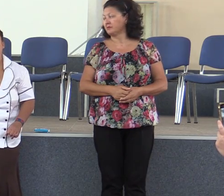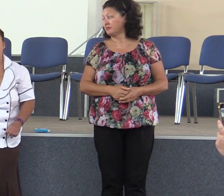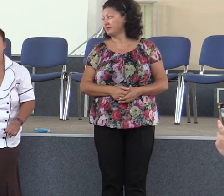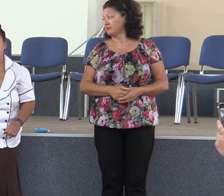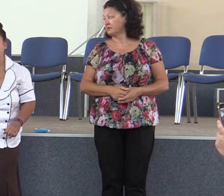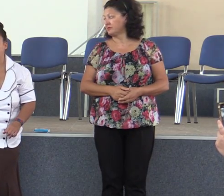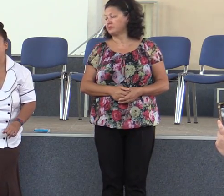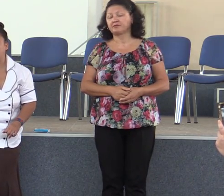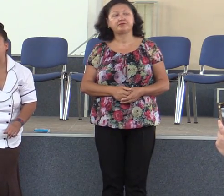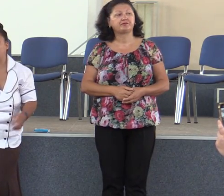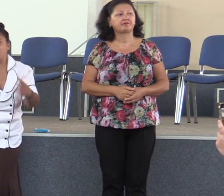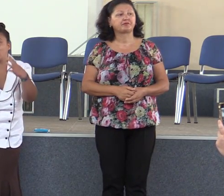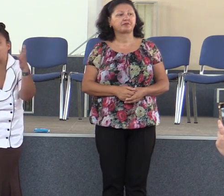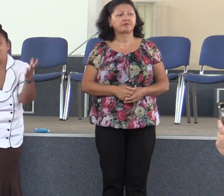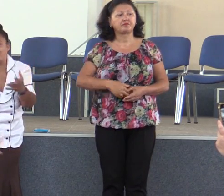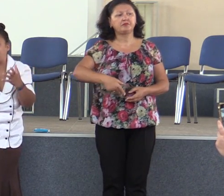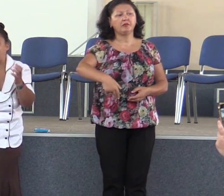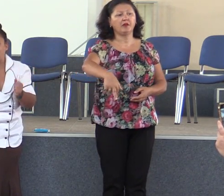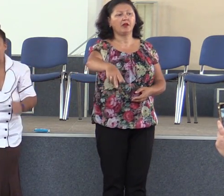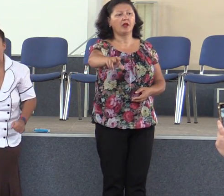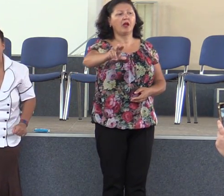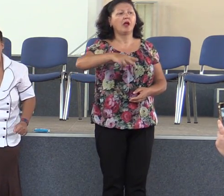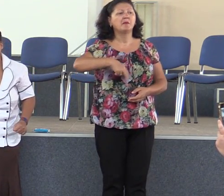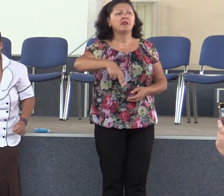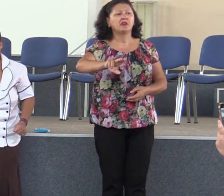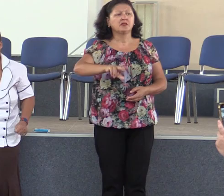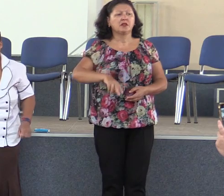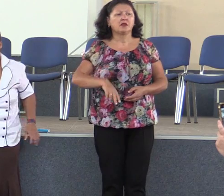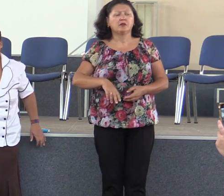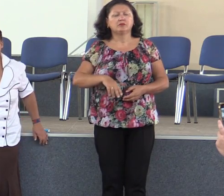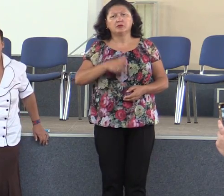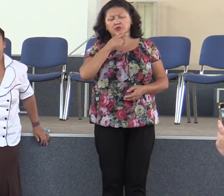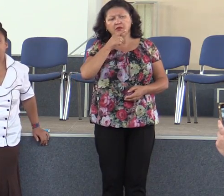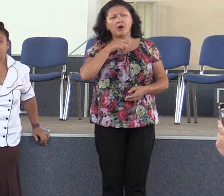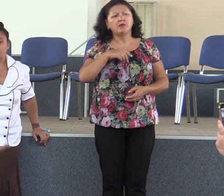Și am fost într-un ăsta de 500 de oameni.